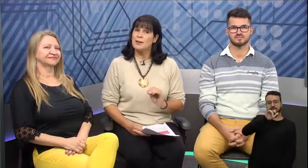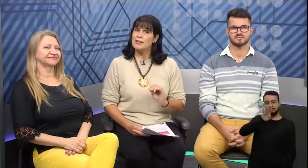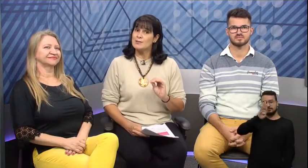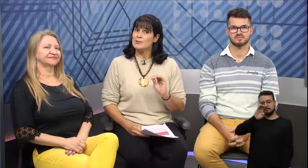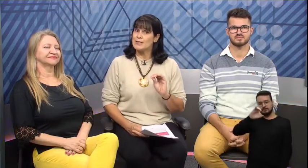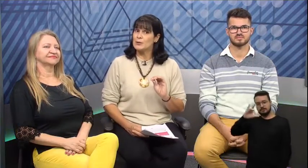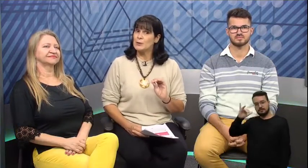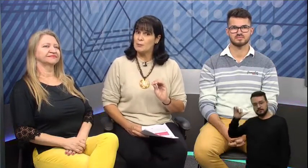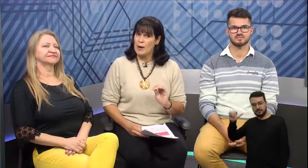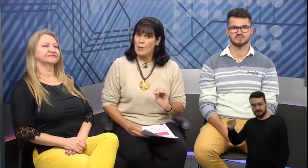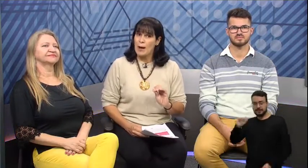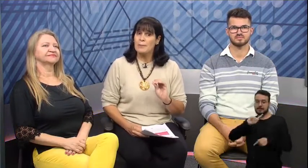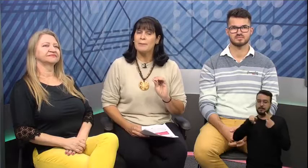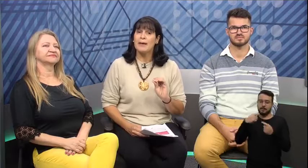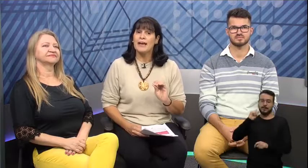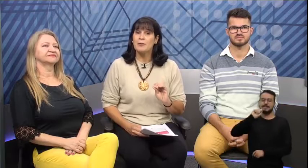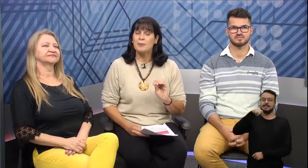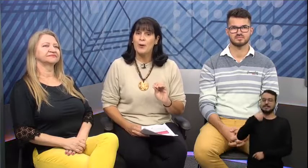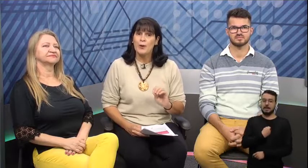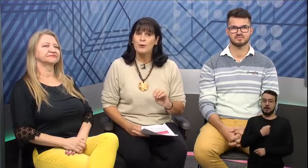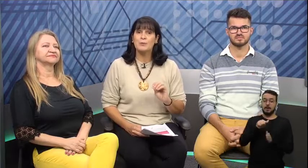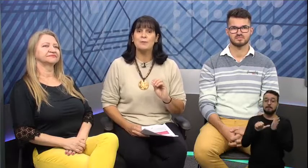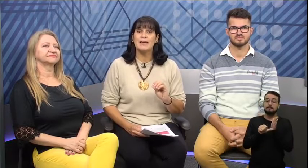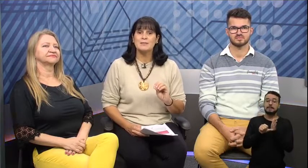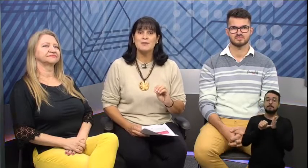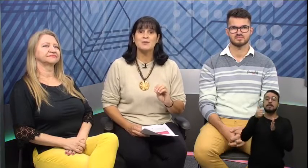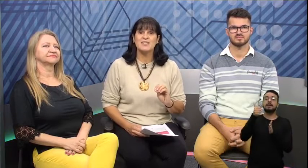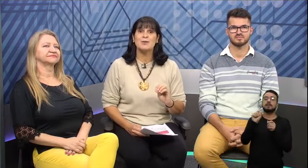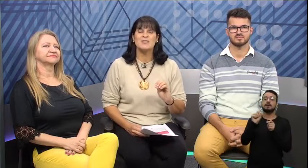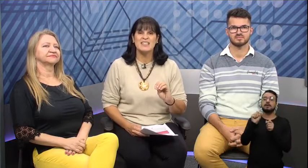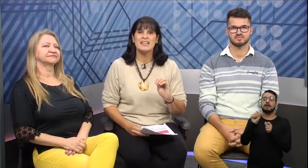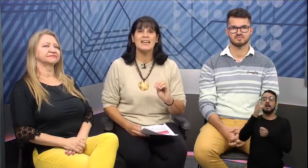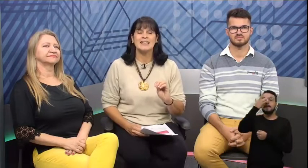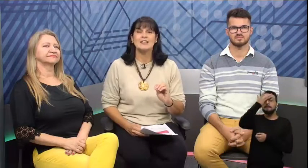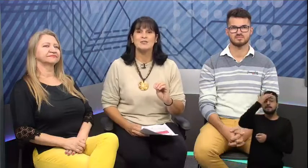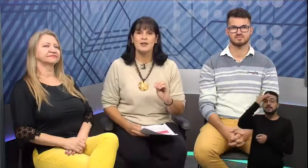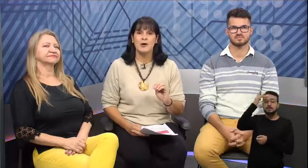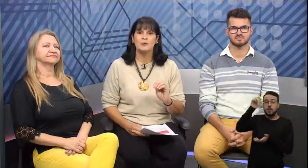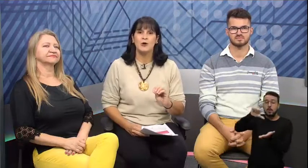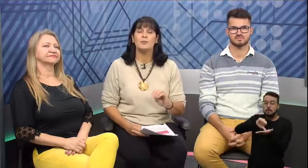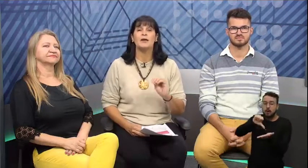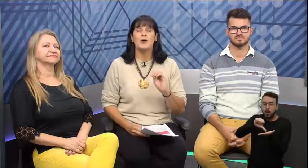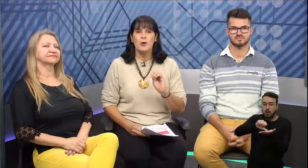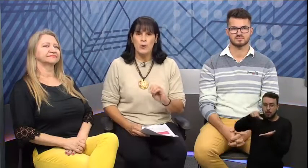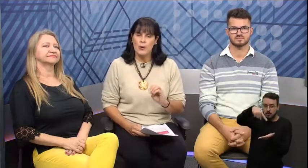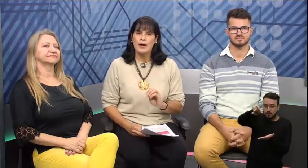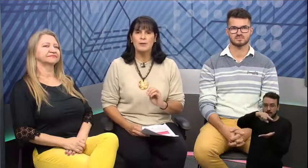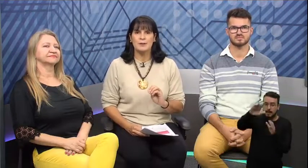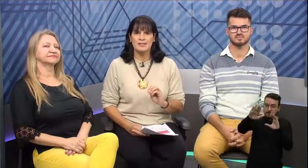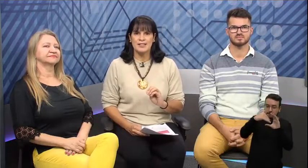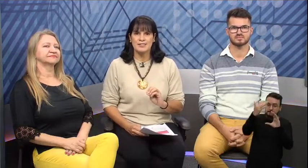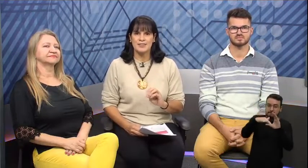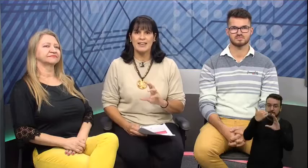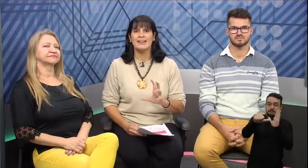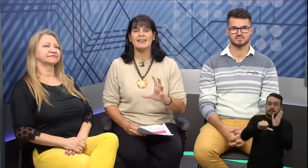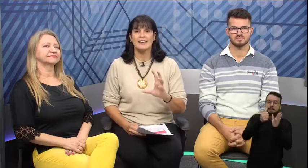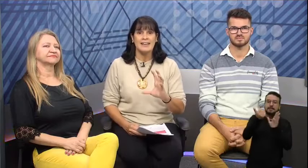eles vão fazer normal. Primeiro polo, primeiras pessoas que conseguirem identificar o nome, coloca aí pra gente ver quem que